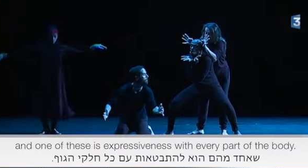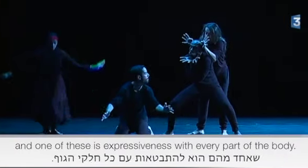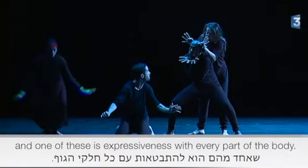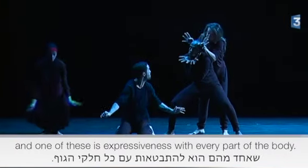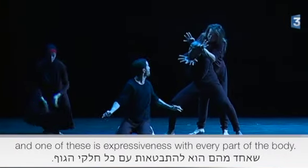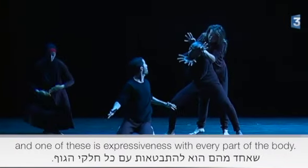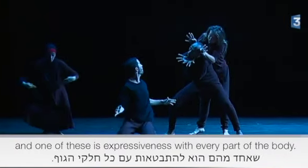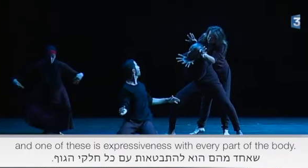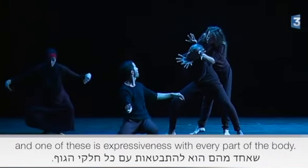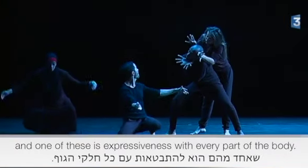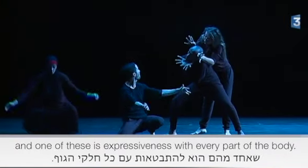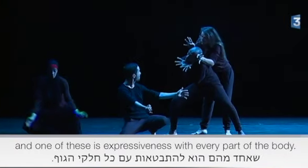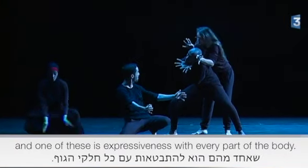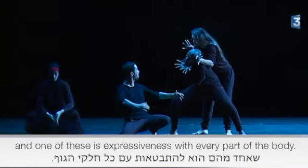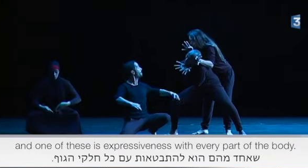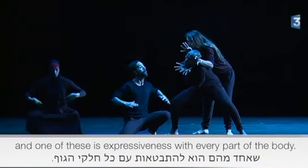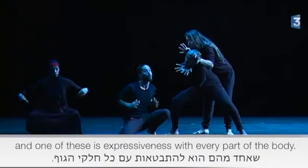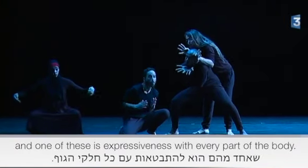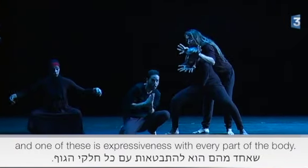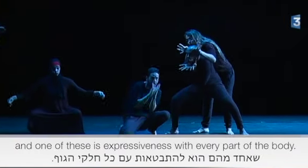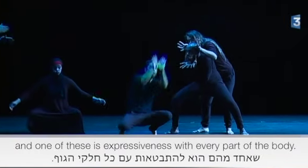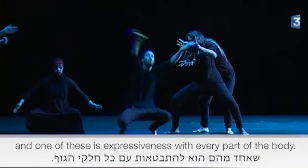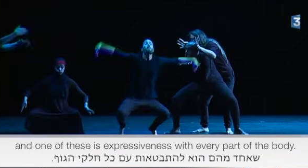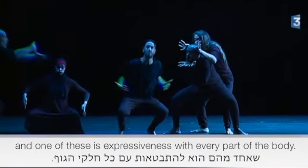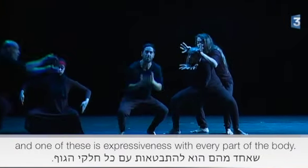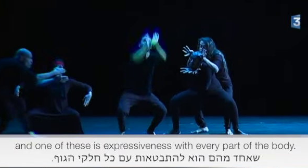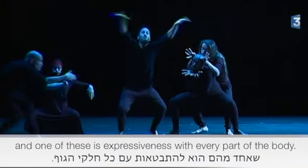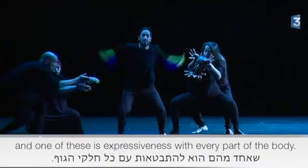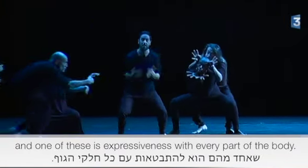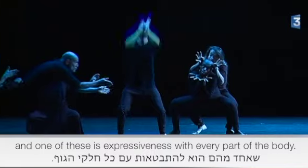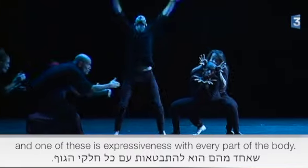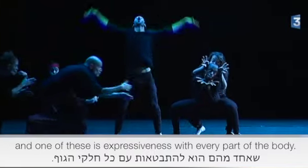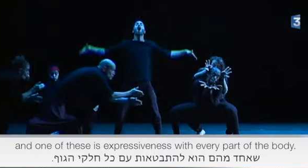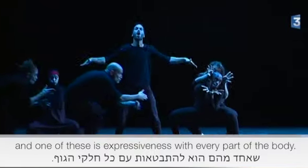servi par une langue signée, mimée, faciale et corporelle, quasi universelle.